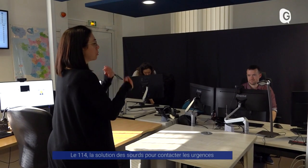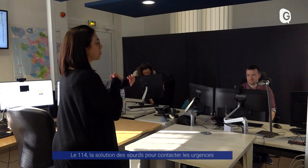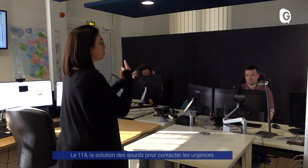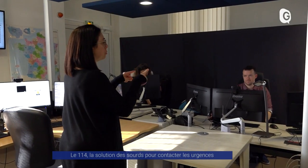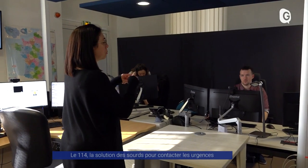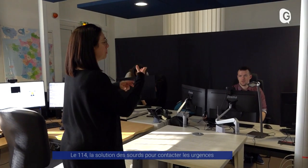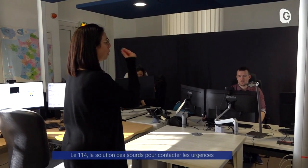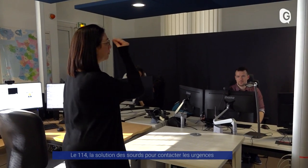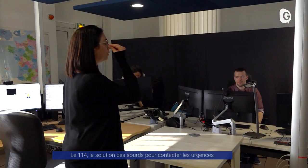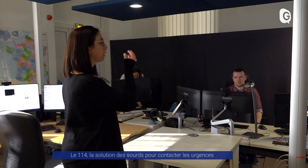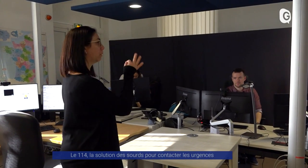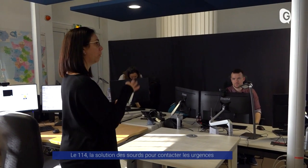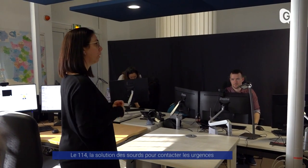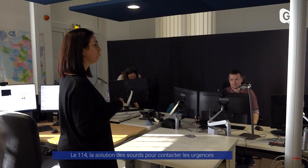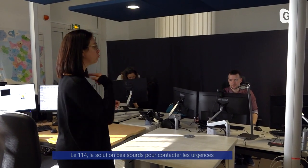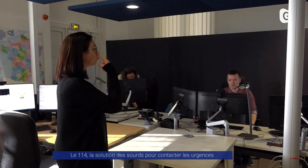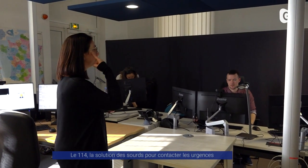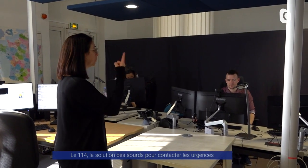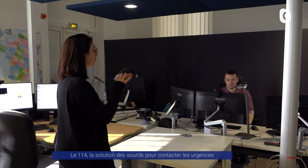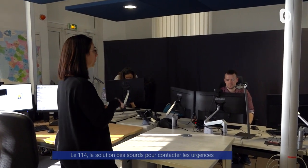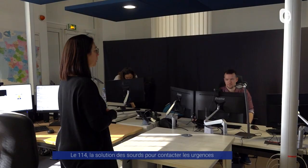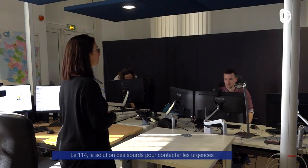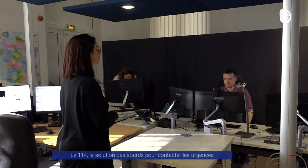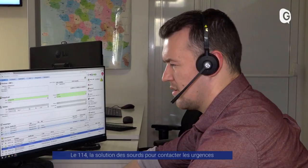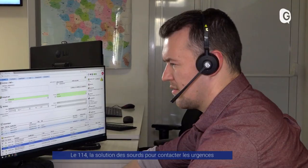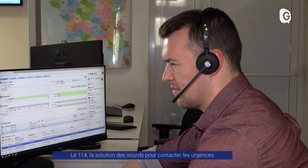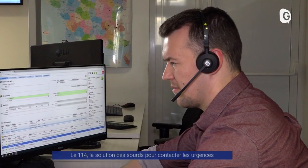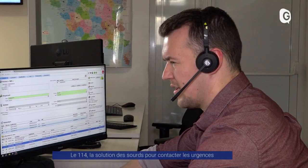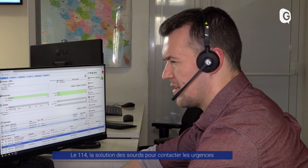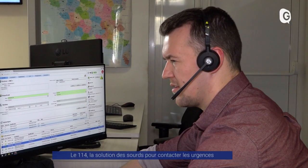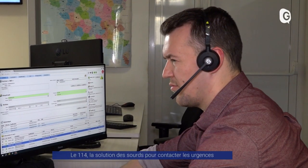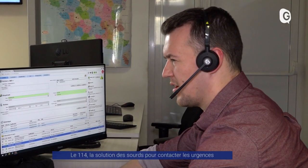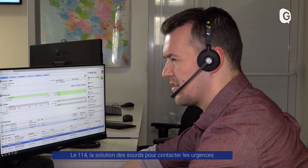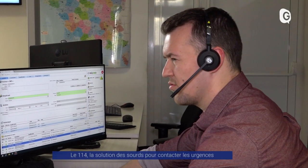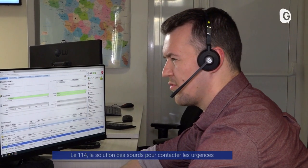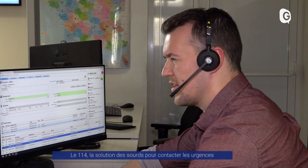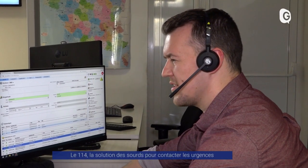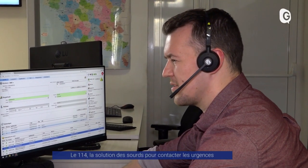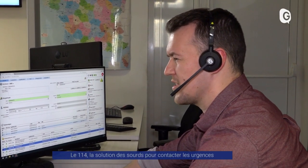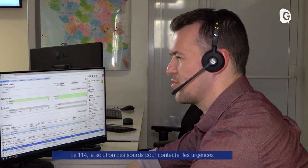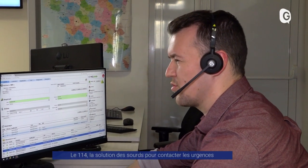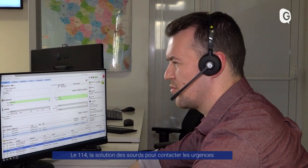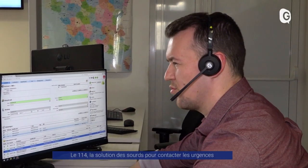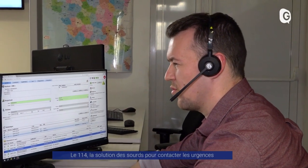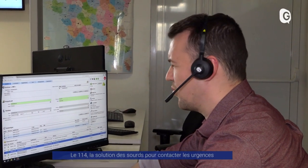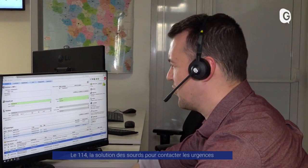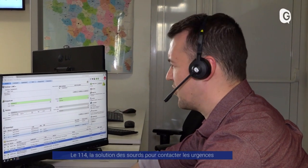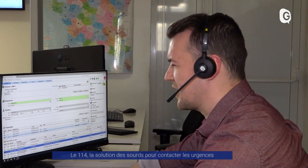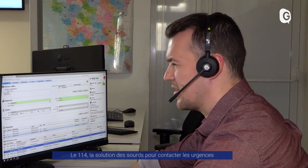contactant le 114 ne sont pas concernées par le service. Ouais, il faut arrêter de nous envoyer des SMS, monsieur. Nous, on ne fonctionne qu'avec